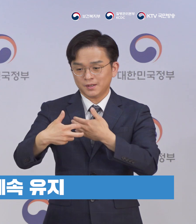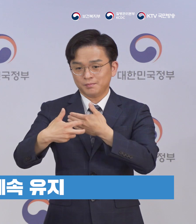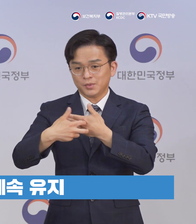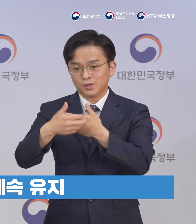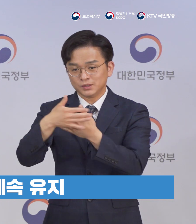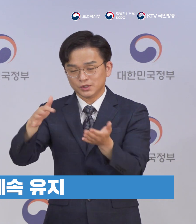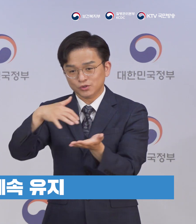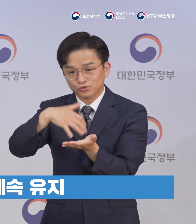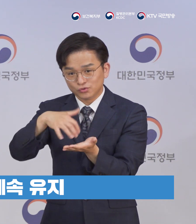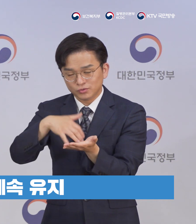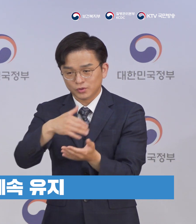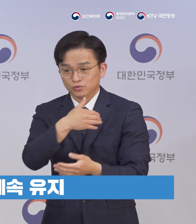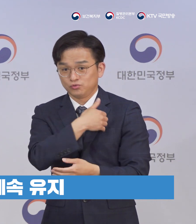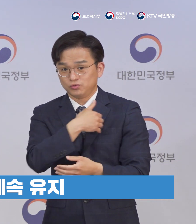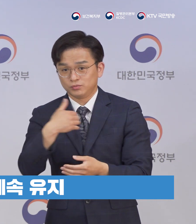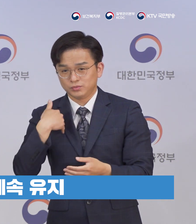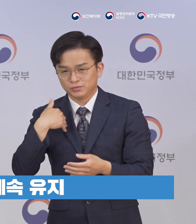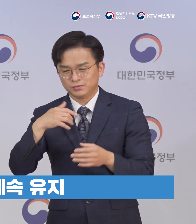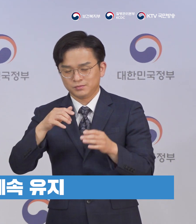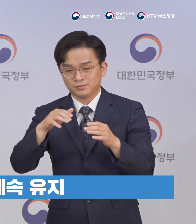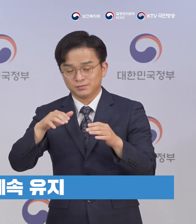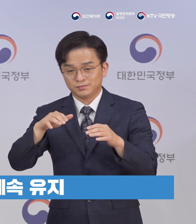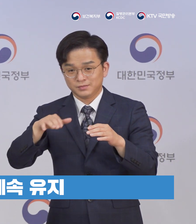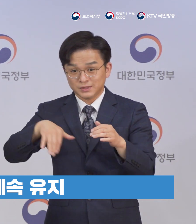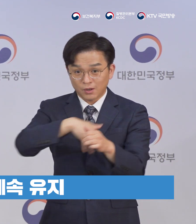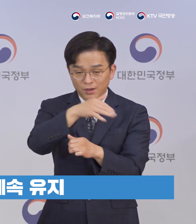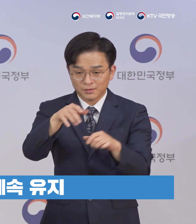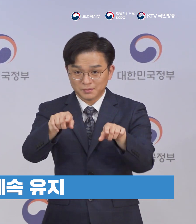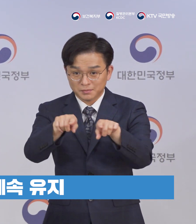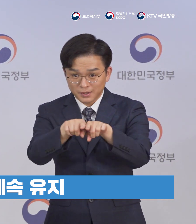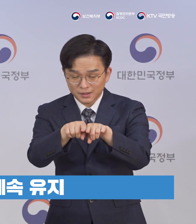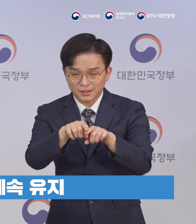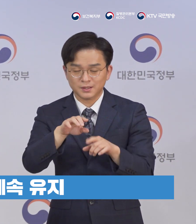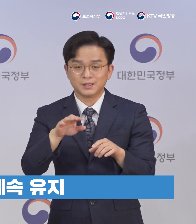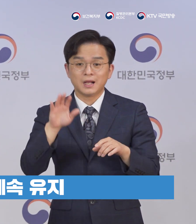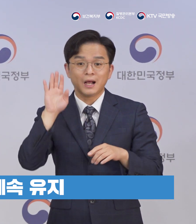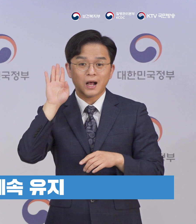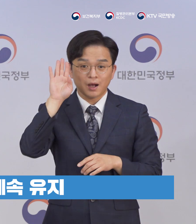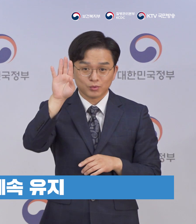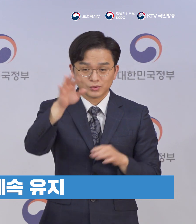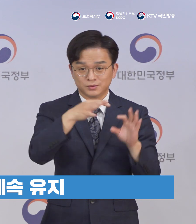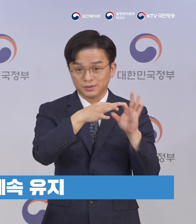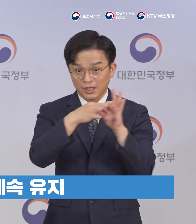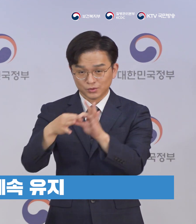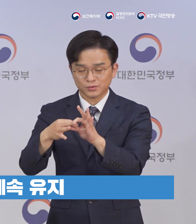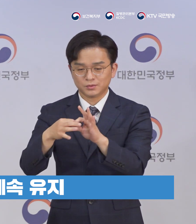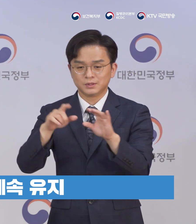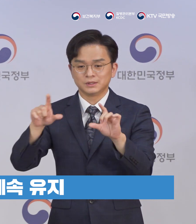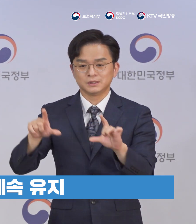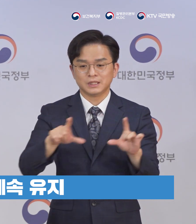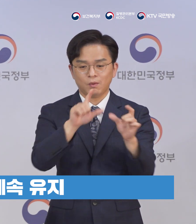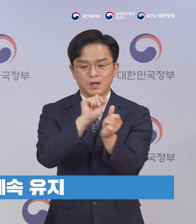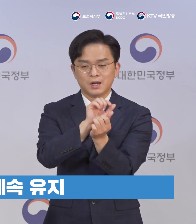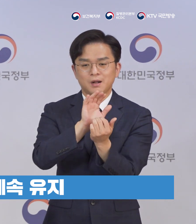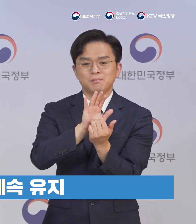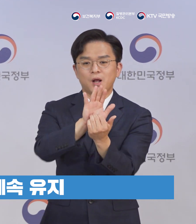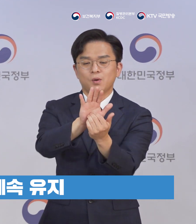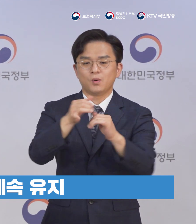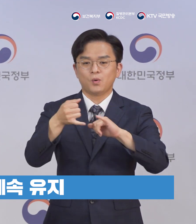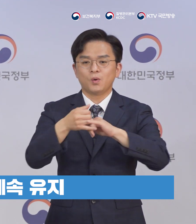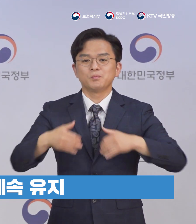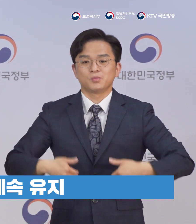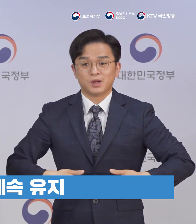이상의 코로나19 발생 상황과 의료체계 여력을 고려할 때 생활 속 거리두기 체계를 계속 유지하는